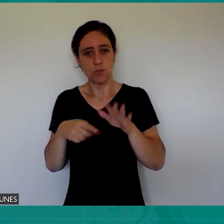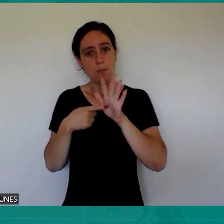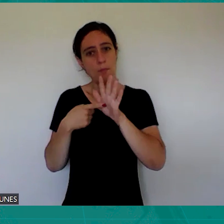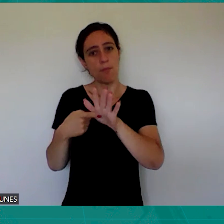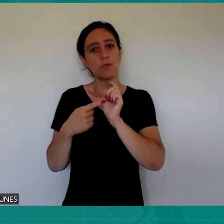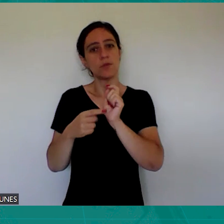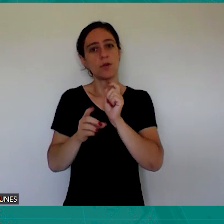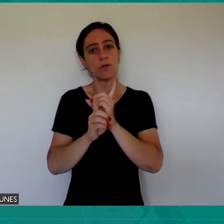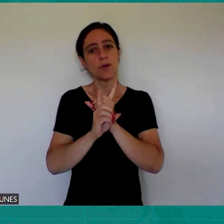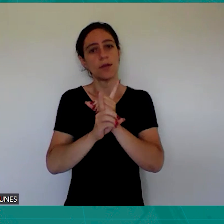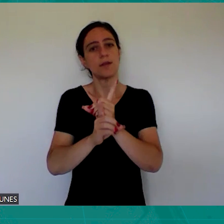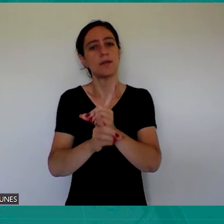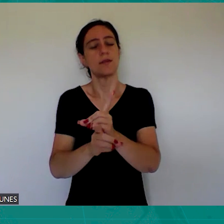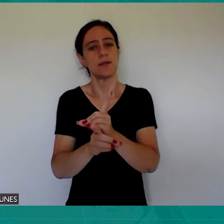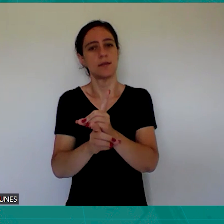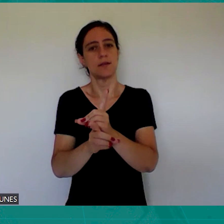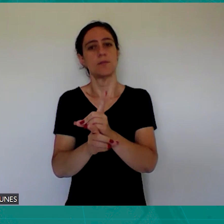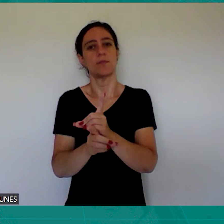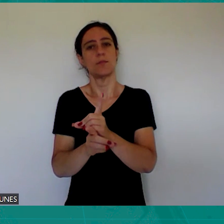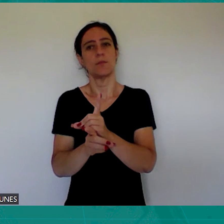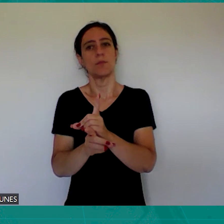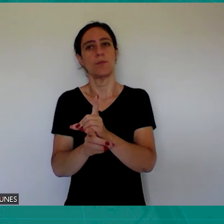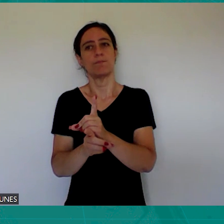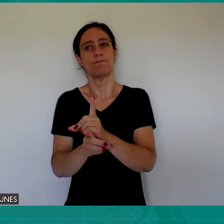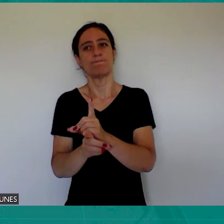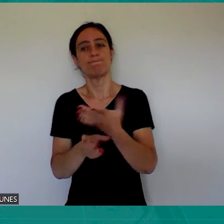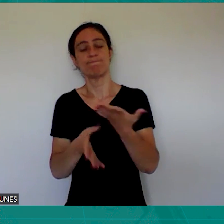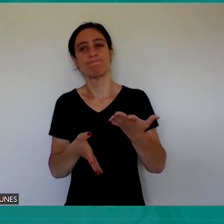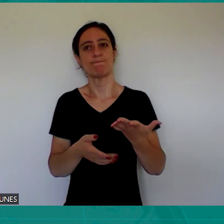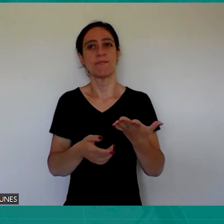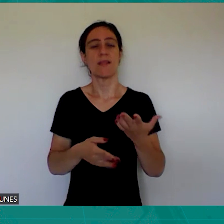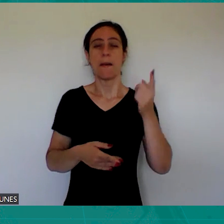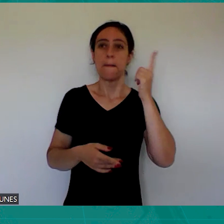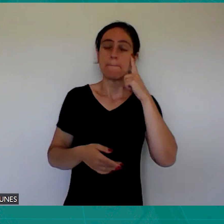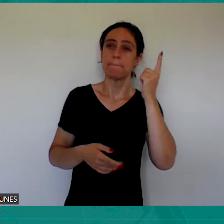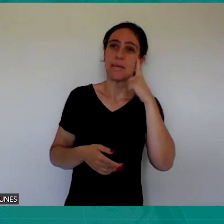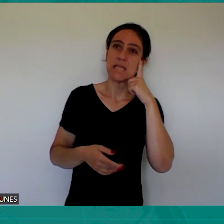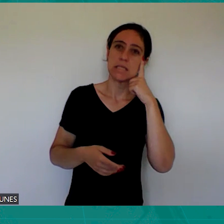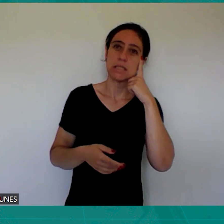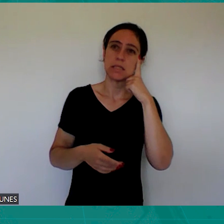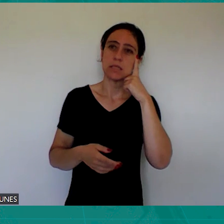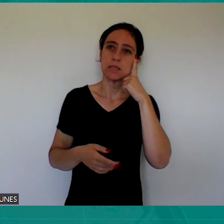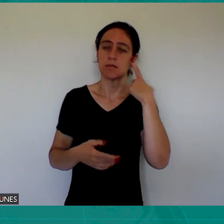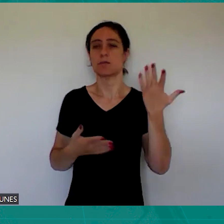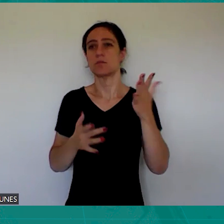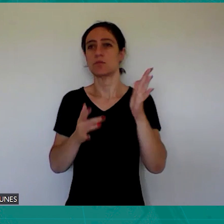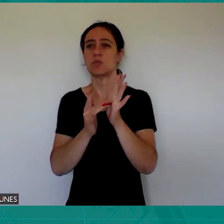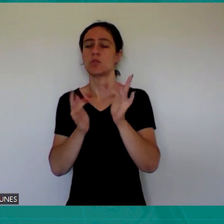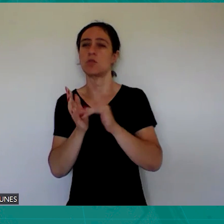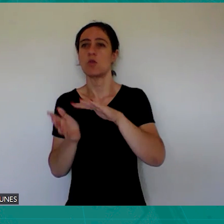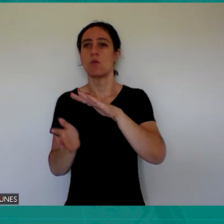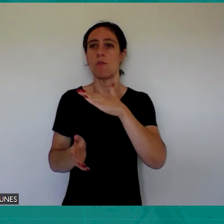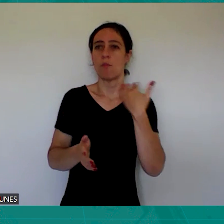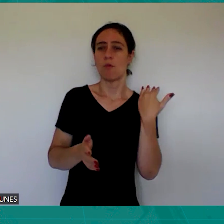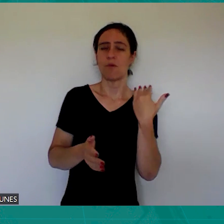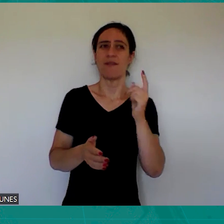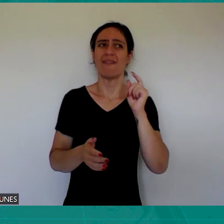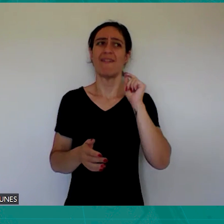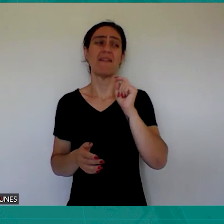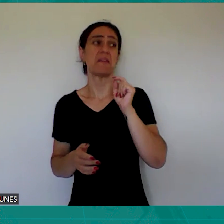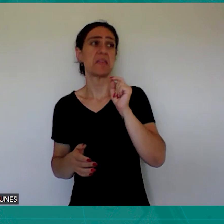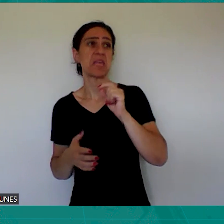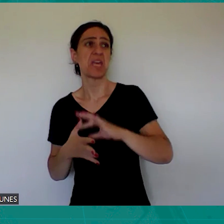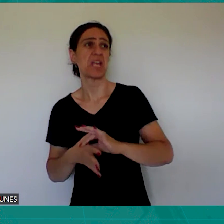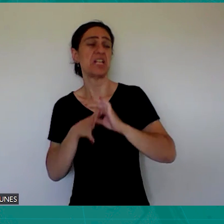que talvez estivessem pensando quem iria, depois da partida de Jesus, quem dentre eles iria ser